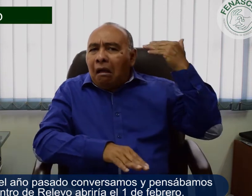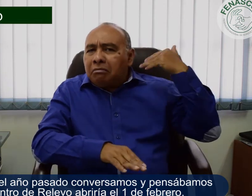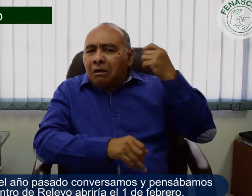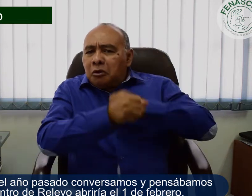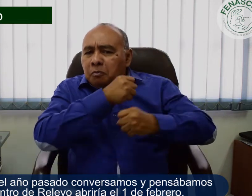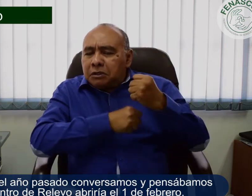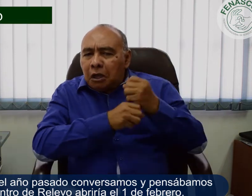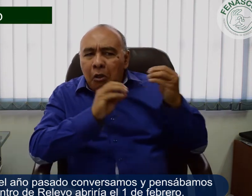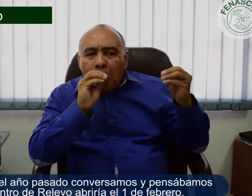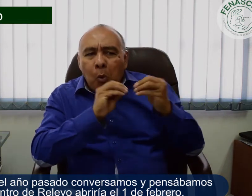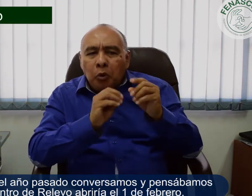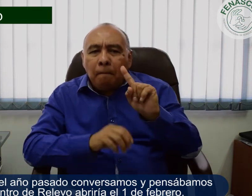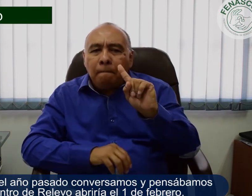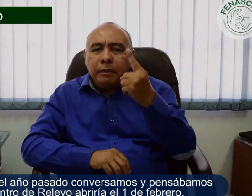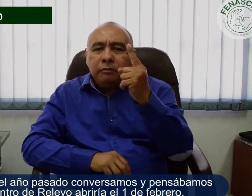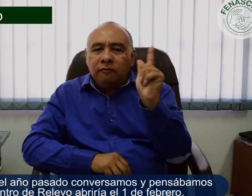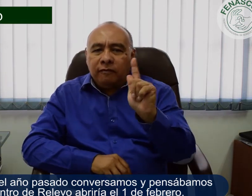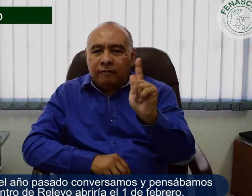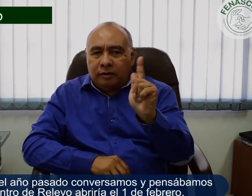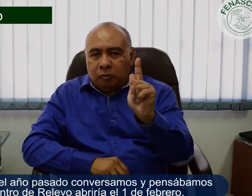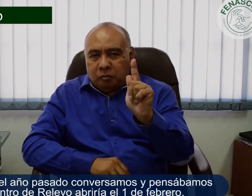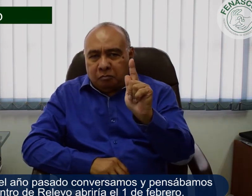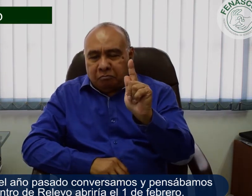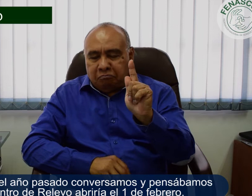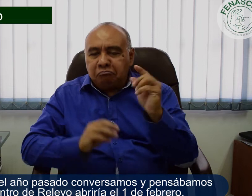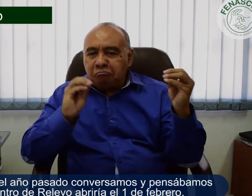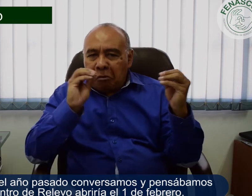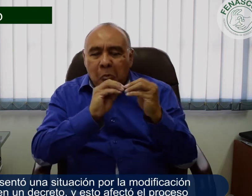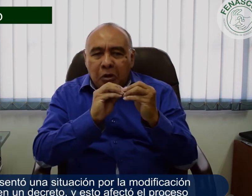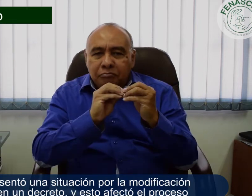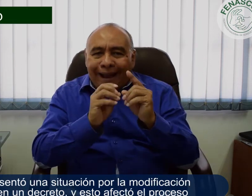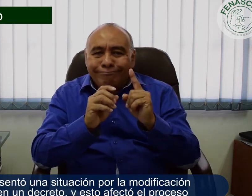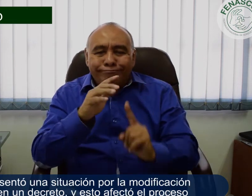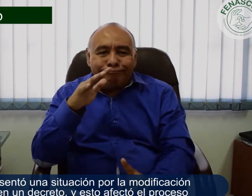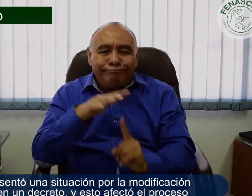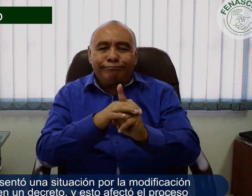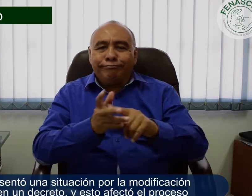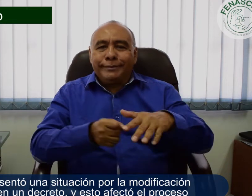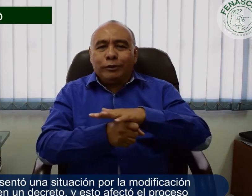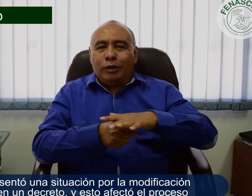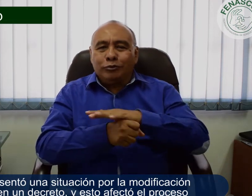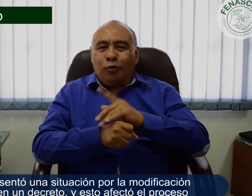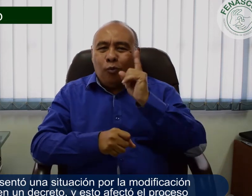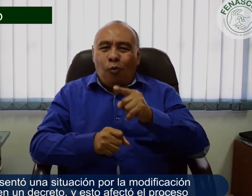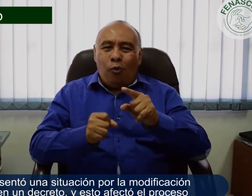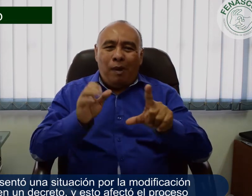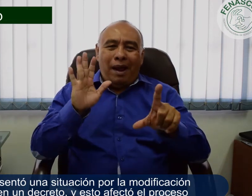pensábamos que el centro de relevo abriría el primero de febrero, pero se presentó una situación por la modificación